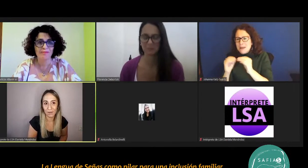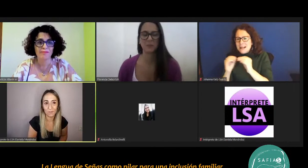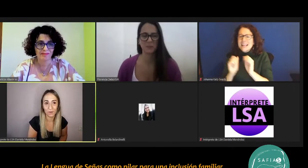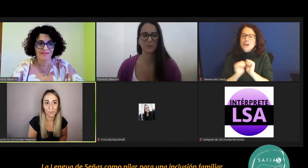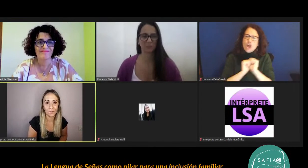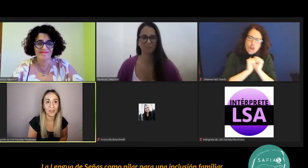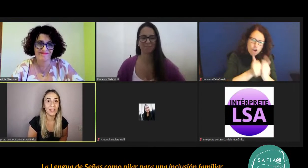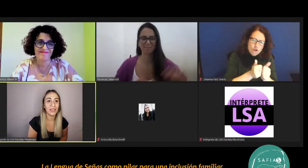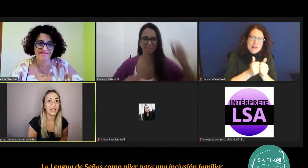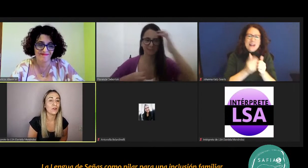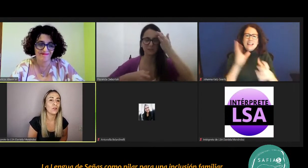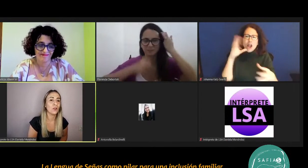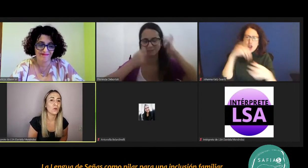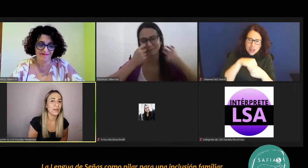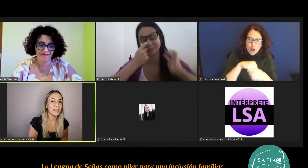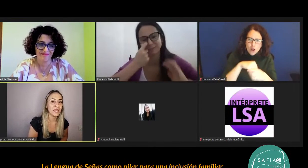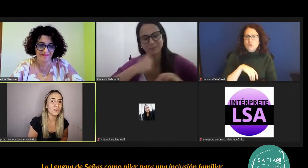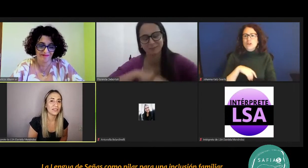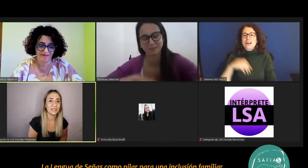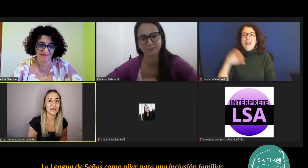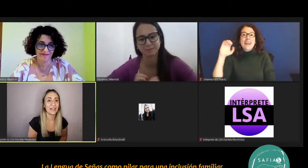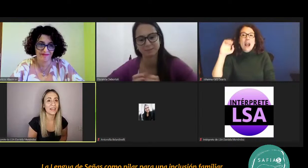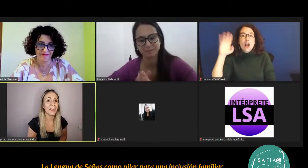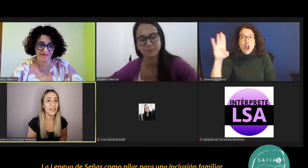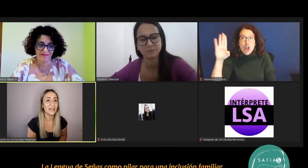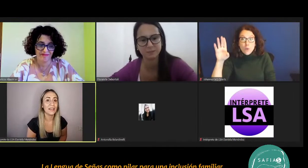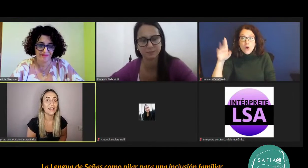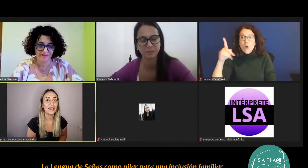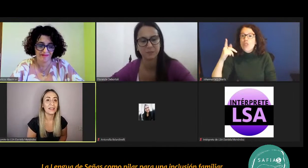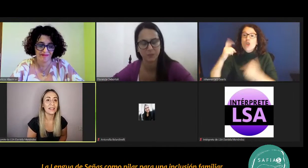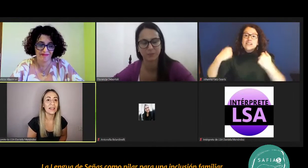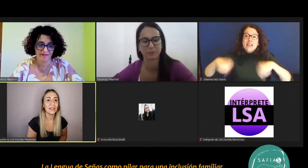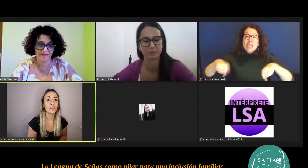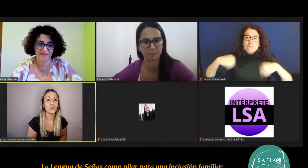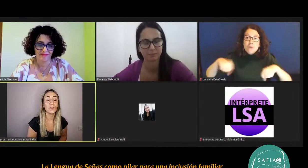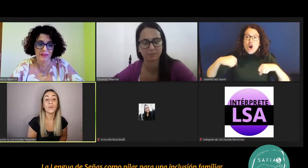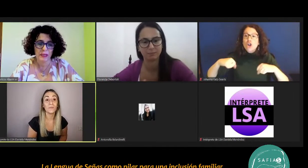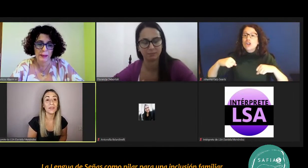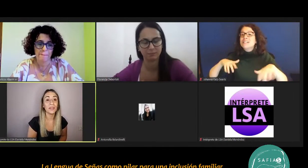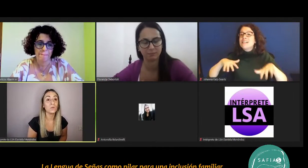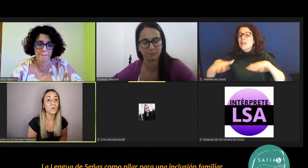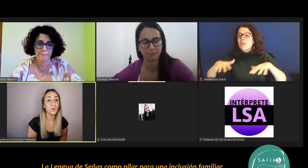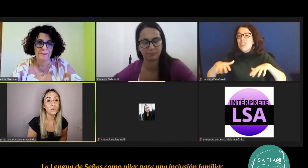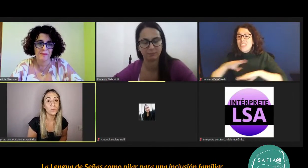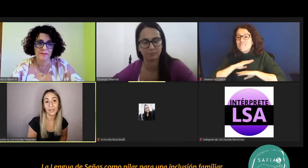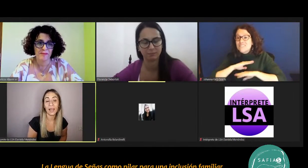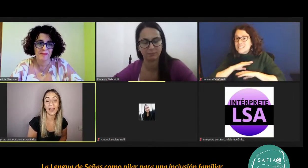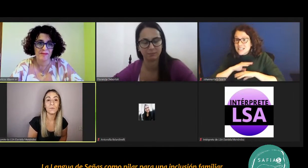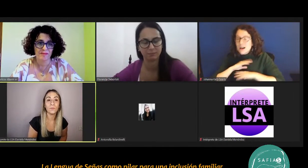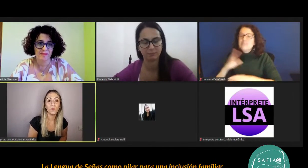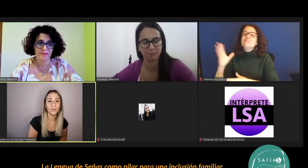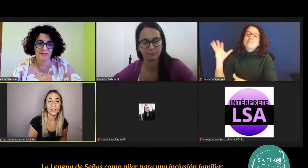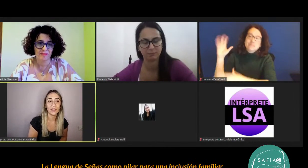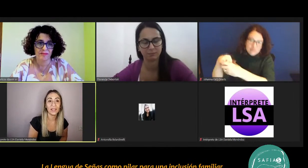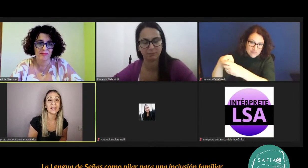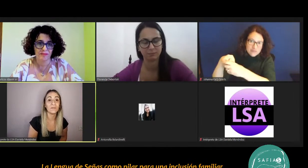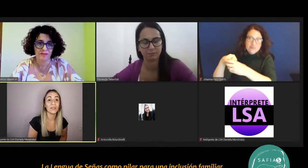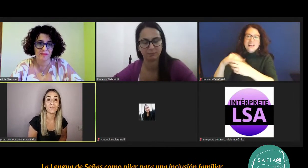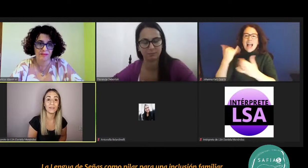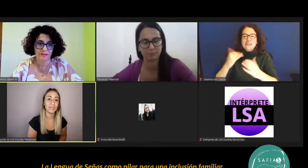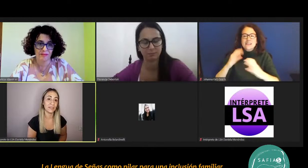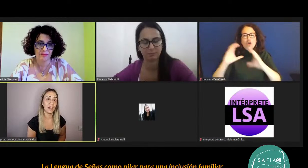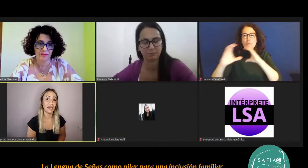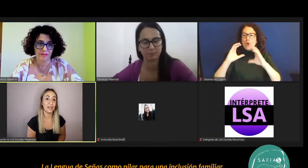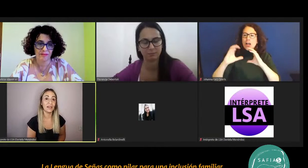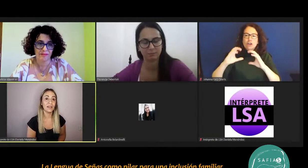por ejemplo, con los compañeros, que se recree, que esté incluido también en un club, que haga deporte, que haga